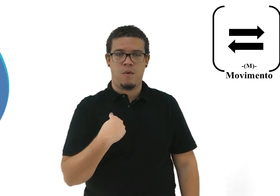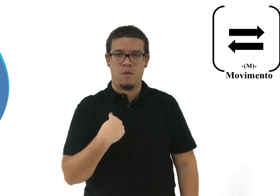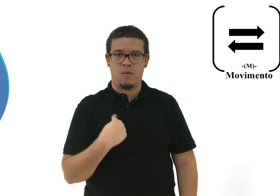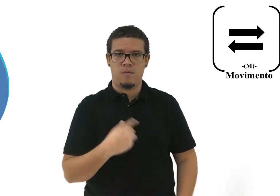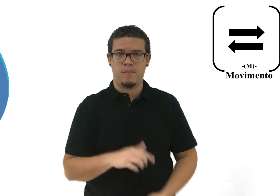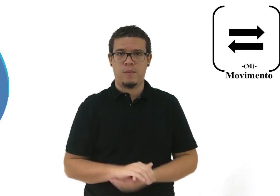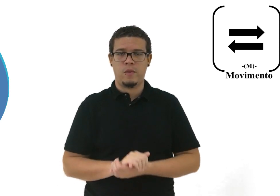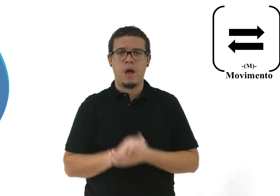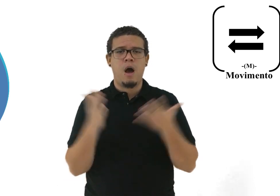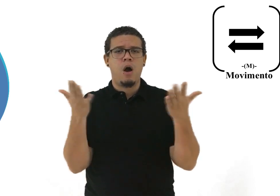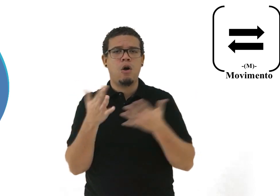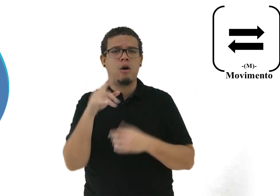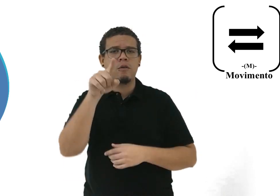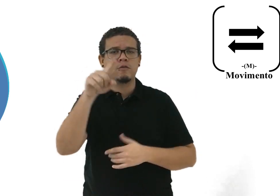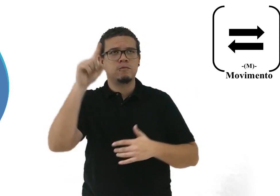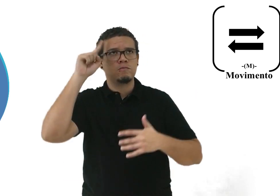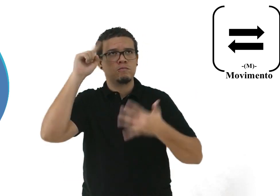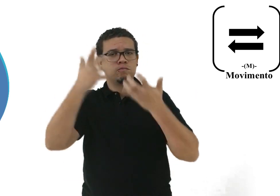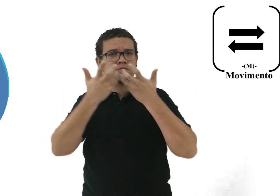é de ir e voltar.